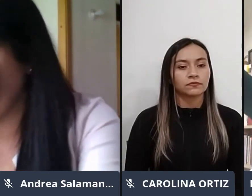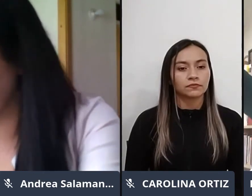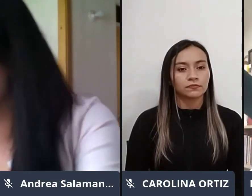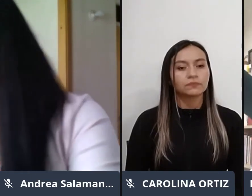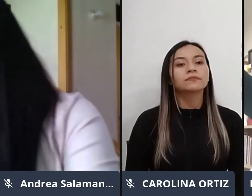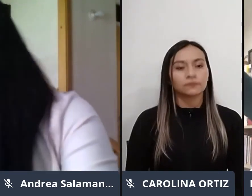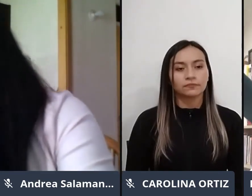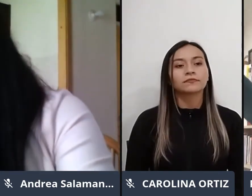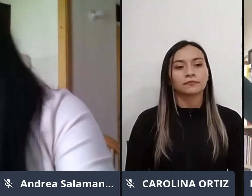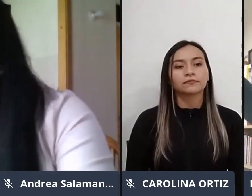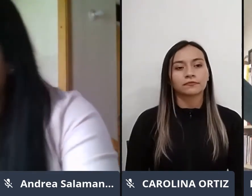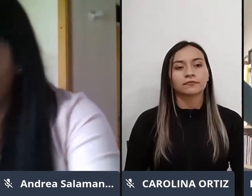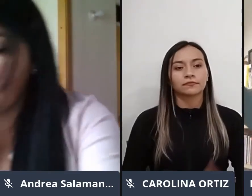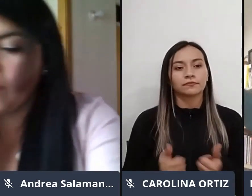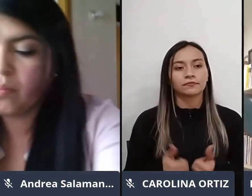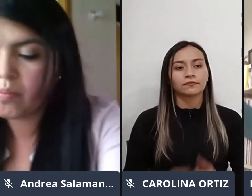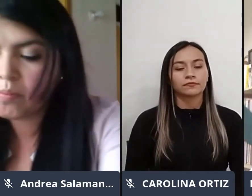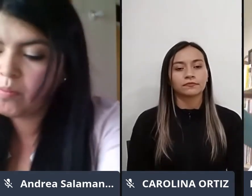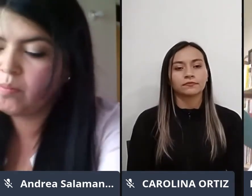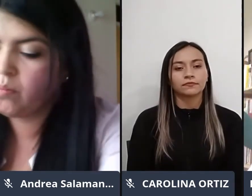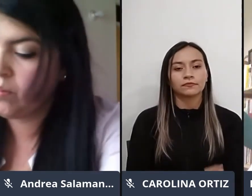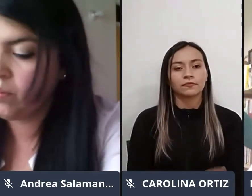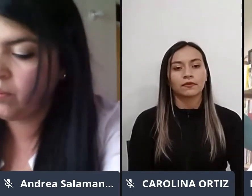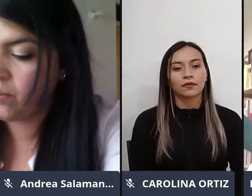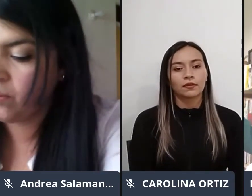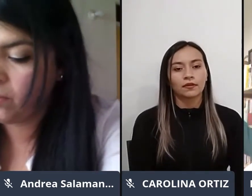Espérate un momento, listo, okay, bueno, chao.